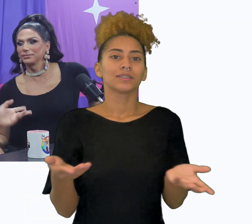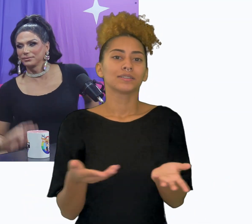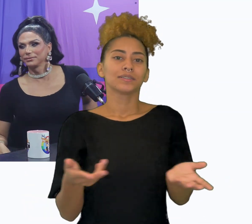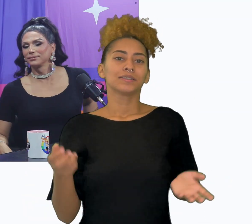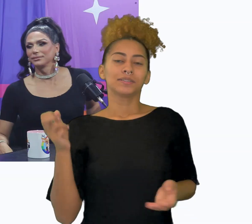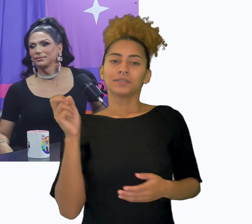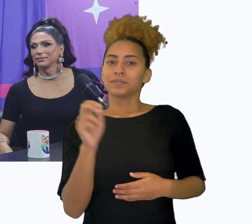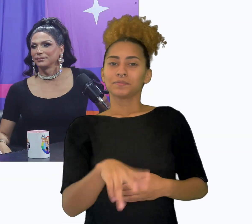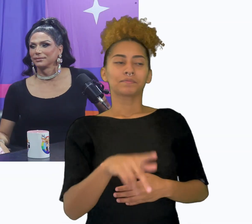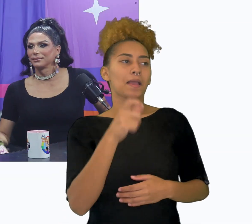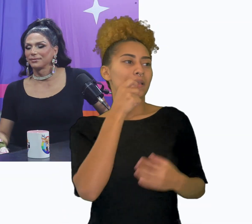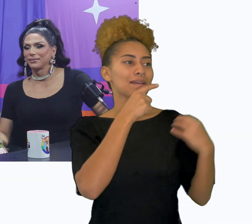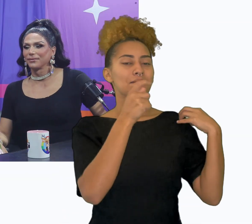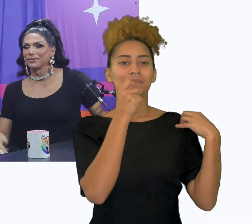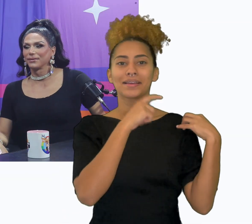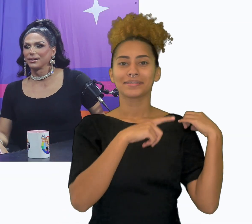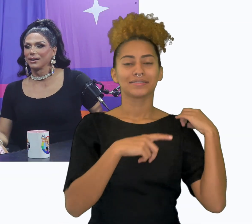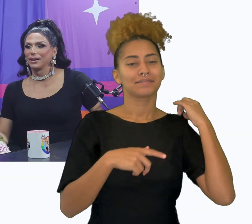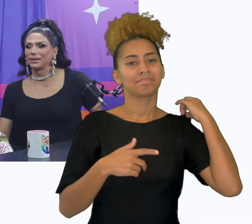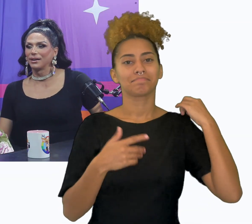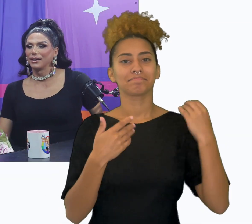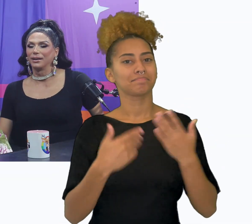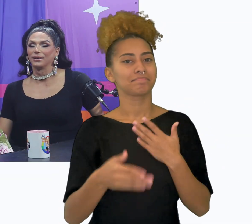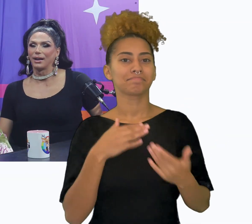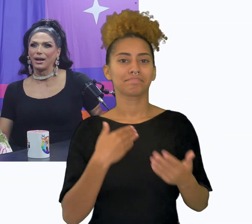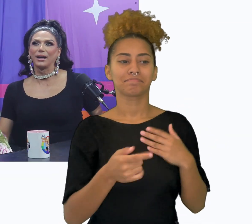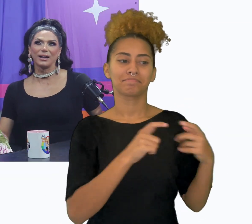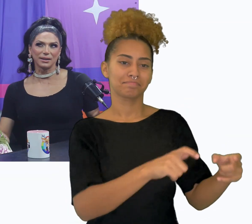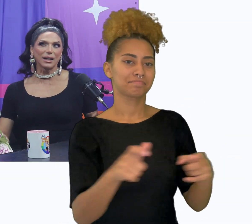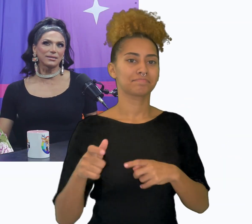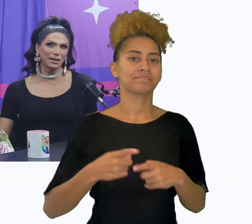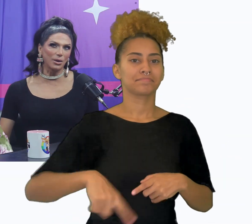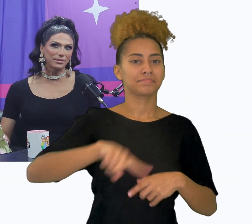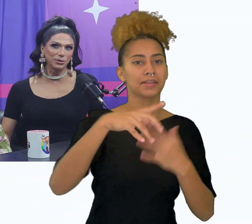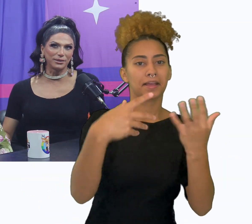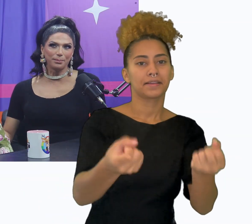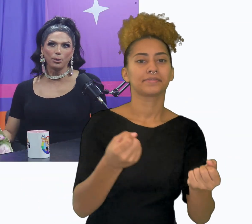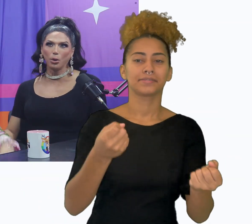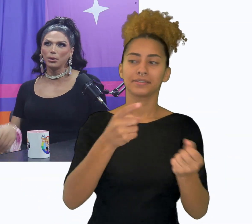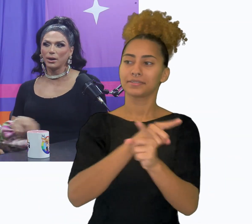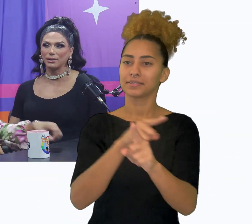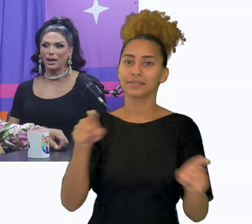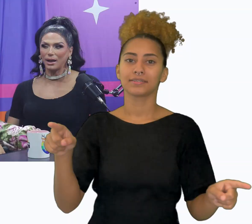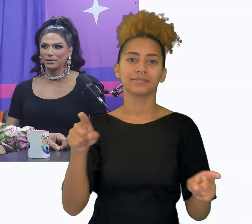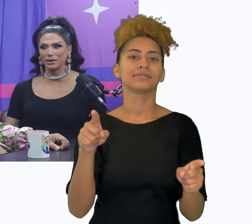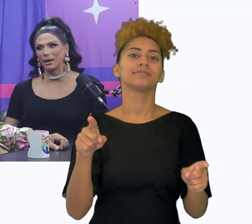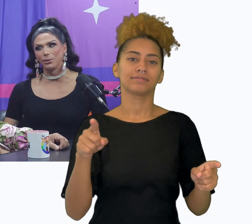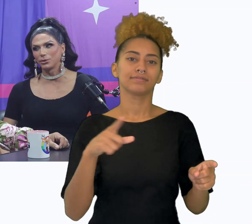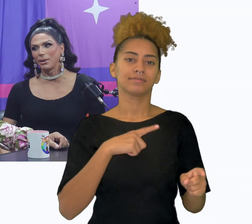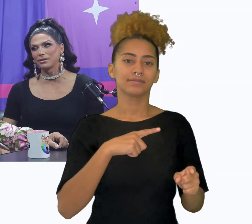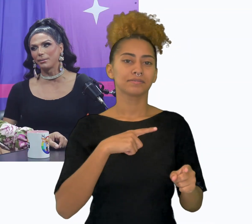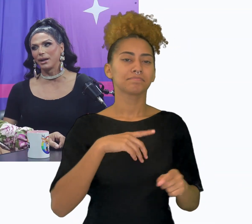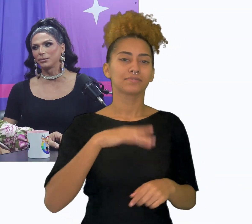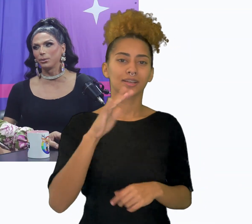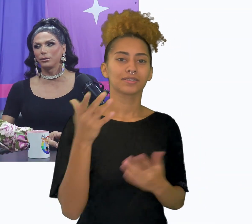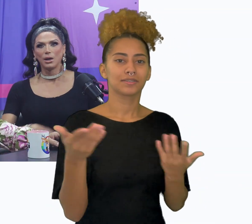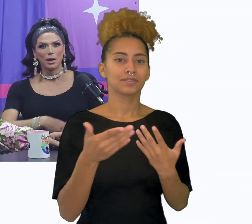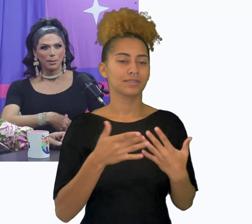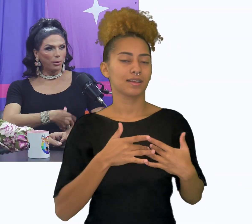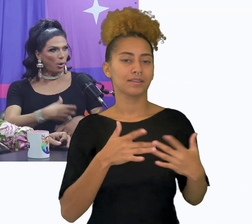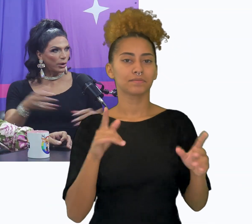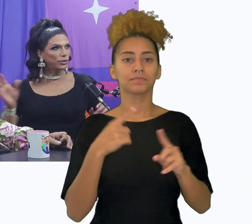chega é uma comédia. Hoje em dia. A aceitação assim desse público ele está muito mais